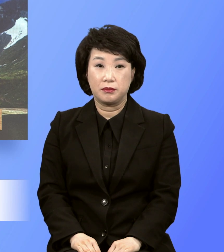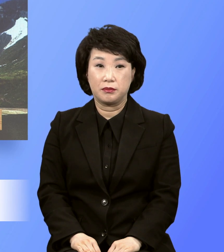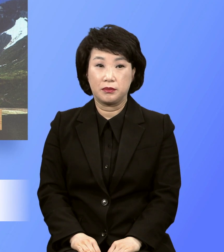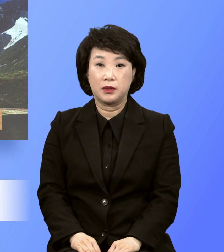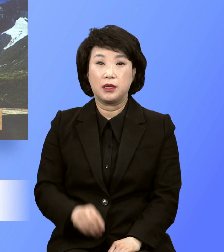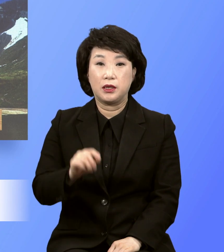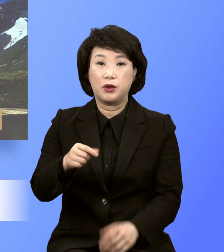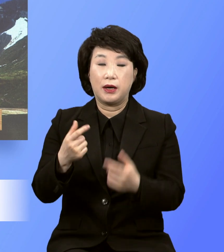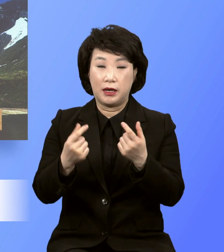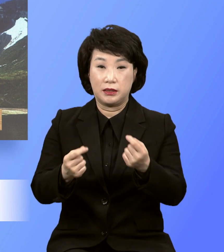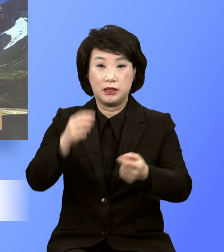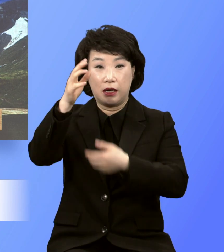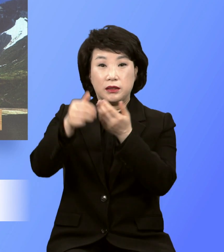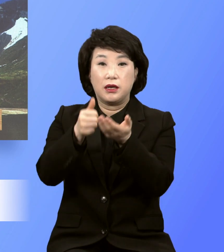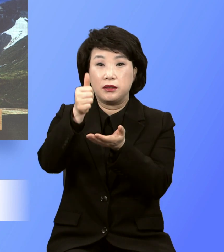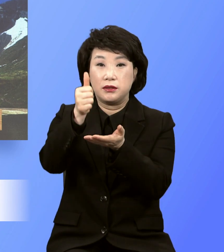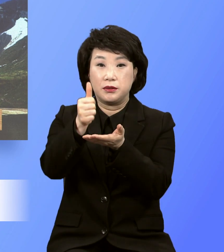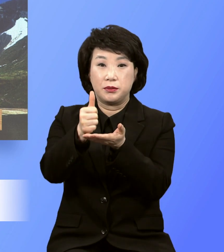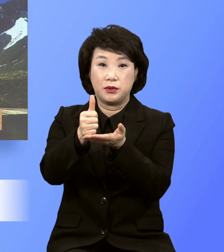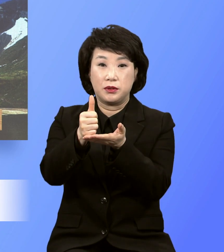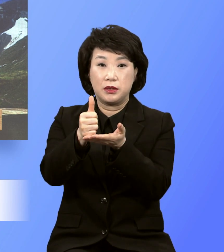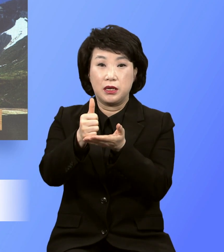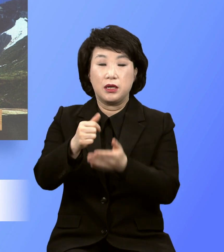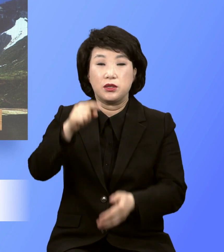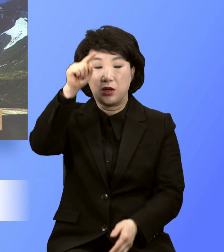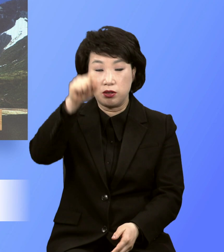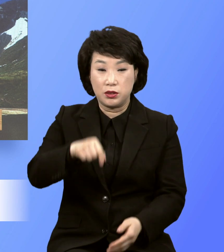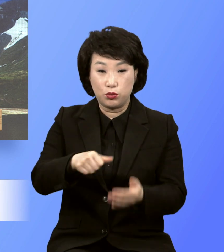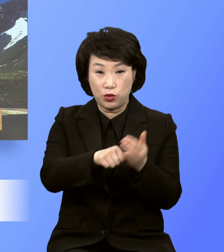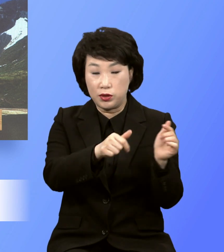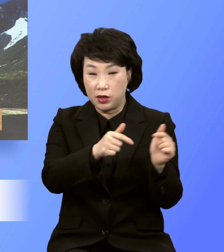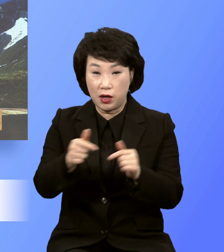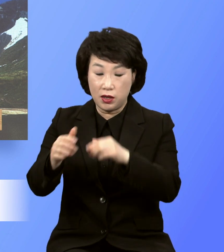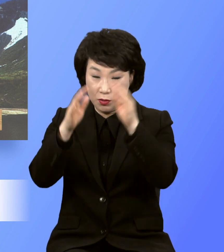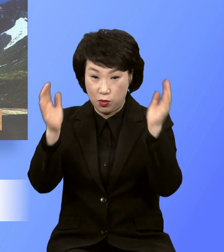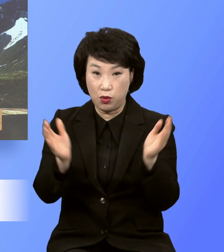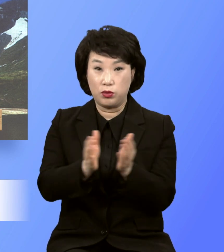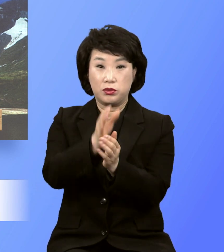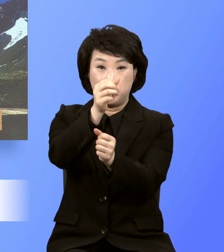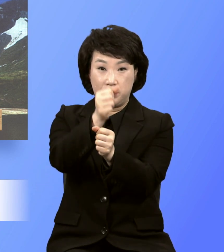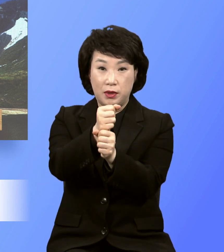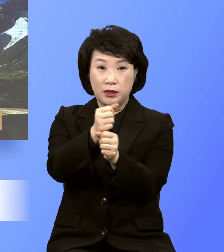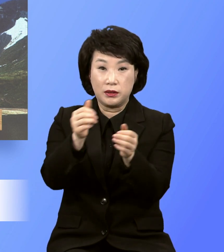하나님은 이와 같이 천지의 만물을 지으시고